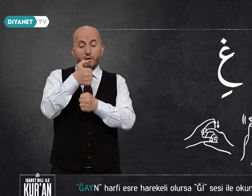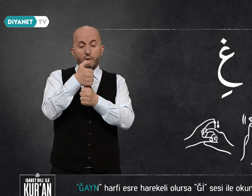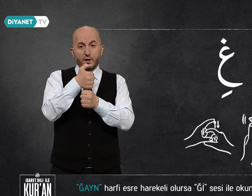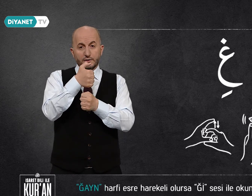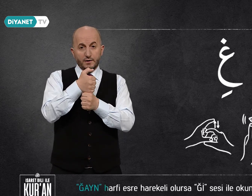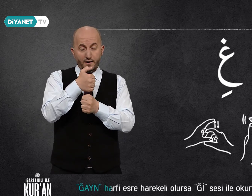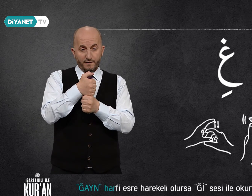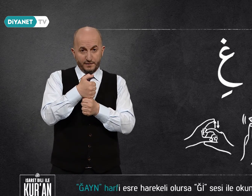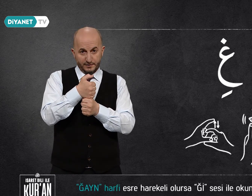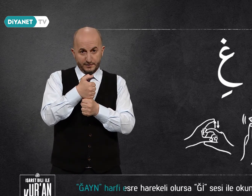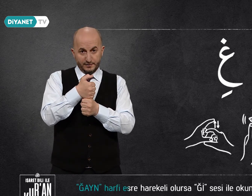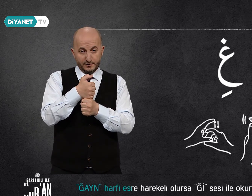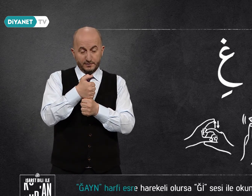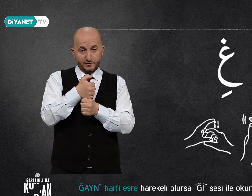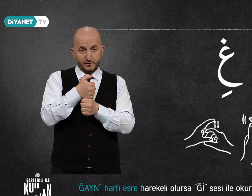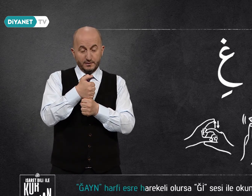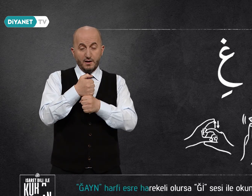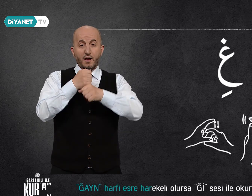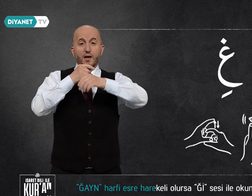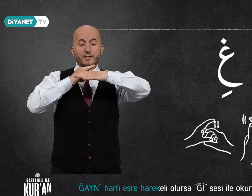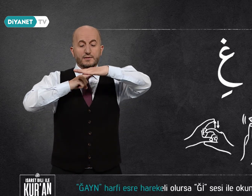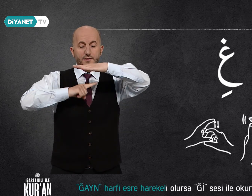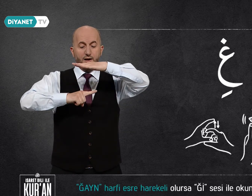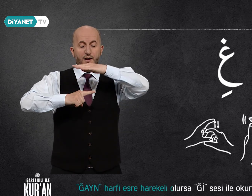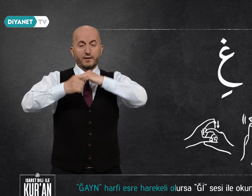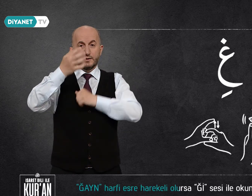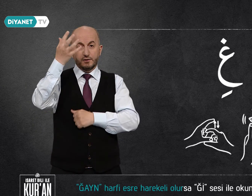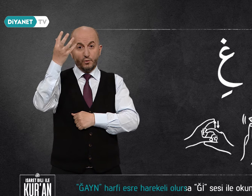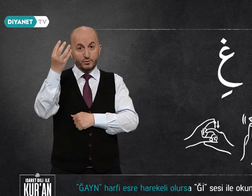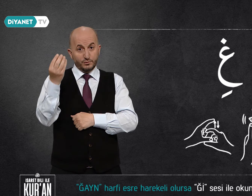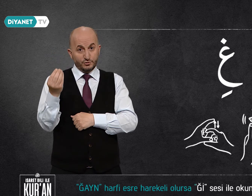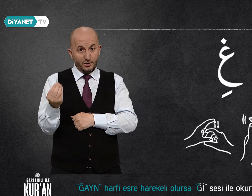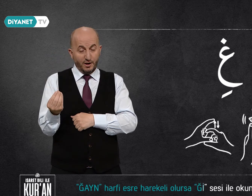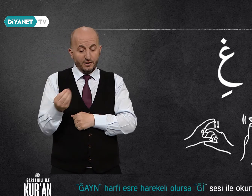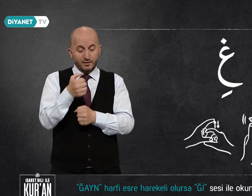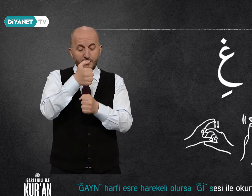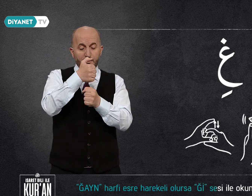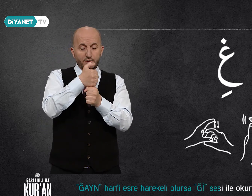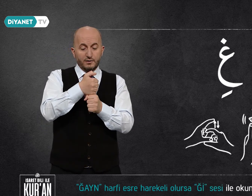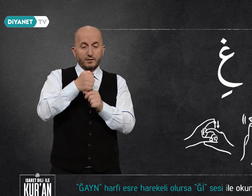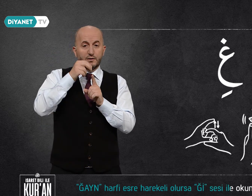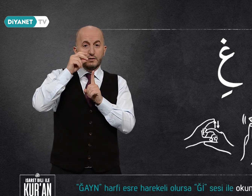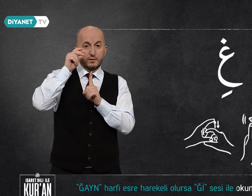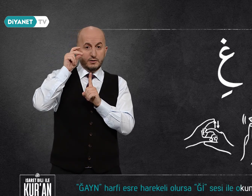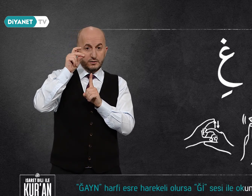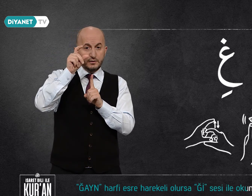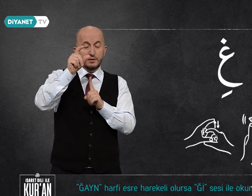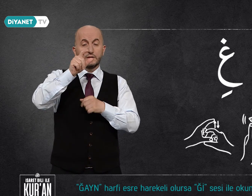harfi A Esre harekeli olursa lisesiyle okunur